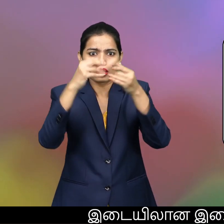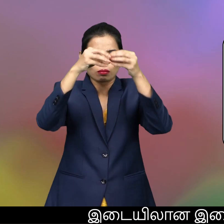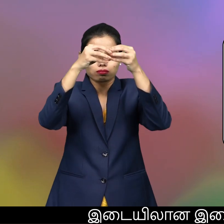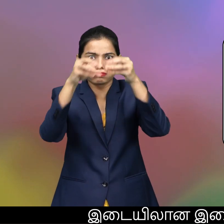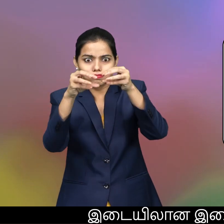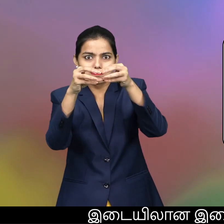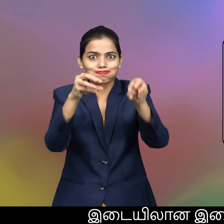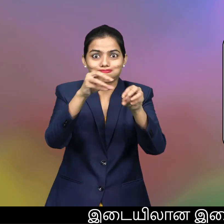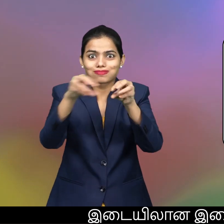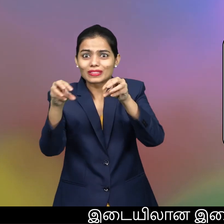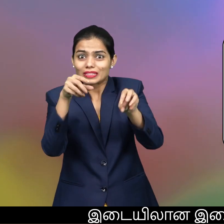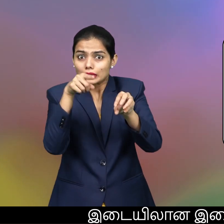இடையிலான இணைக்கும் காலம் ஆகும்.